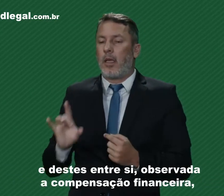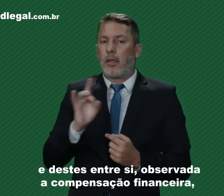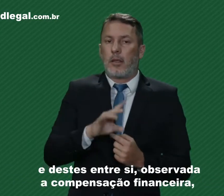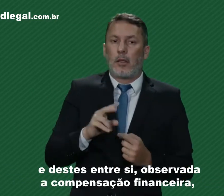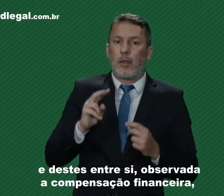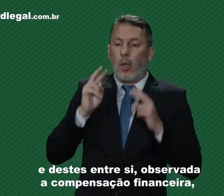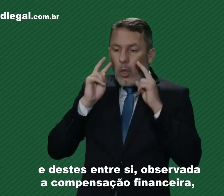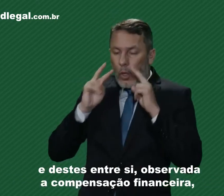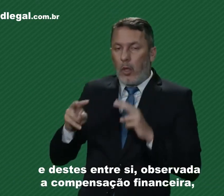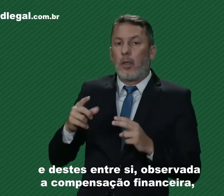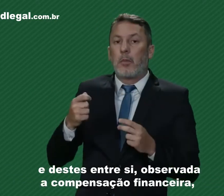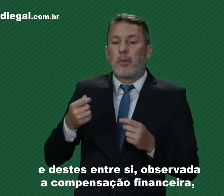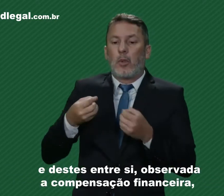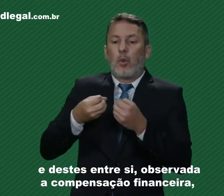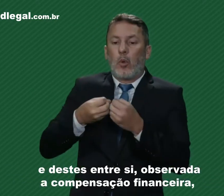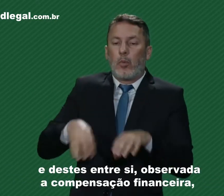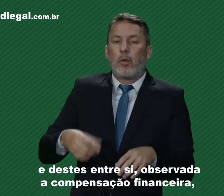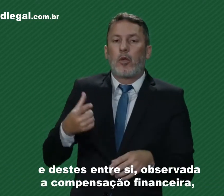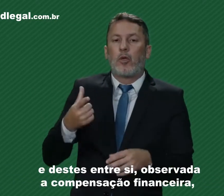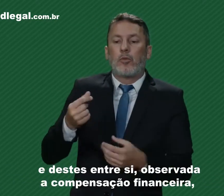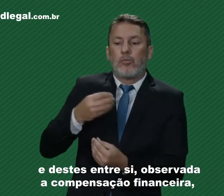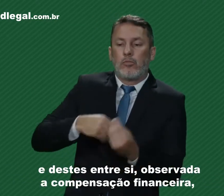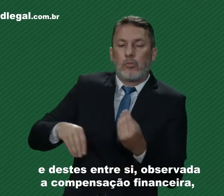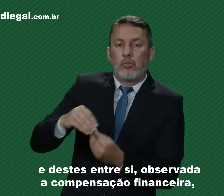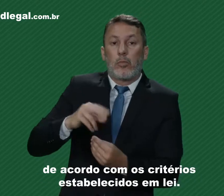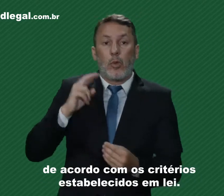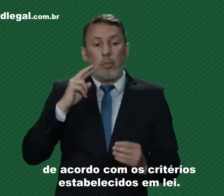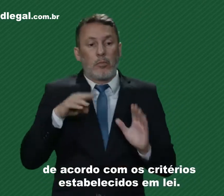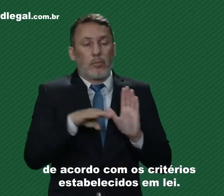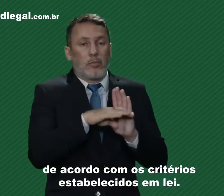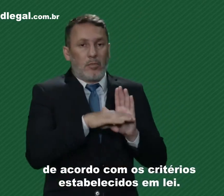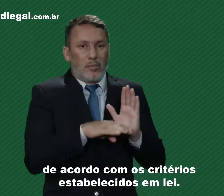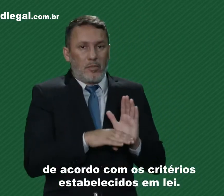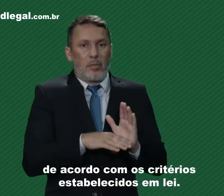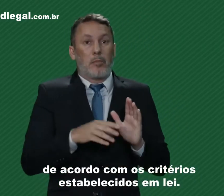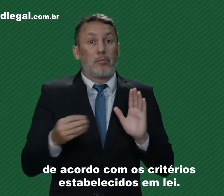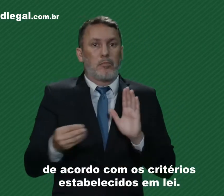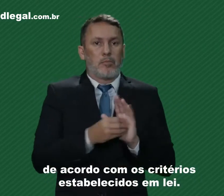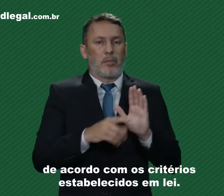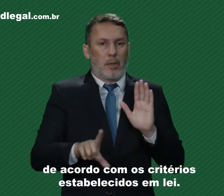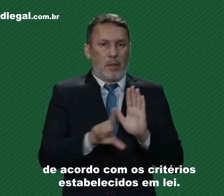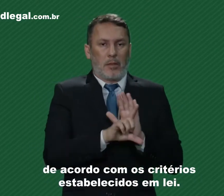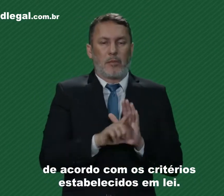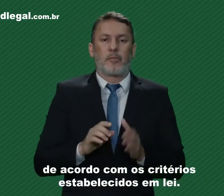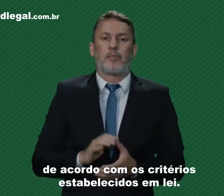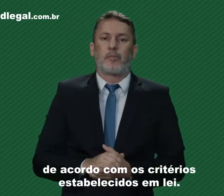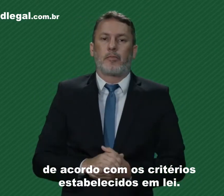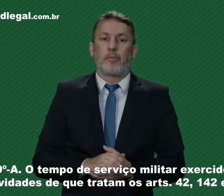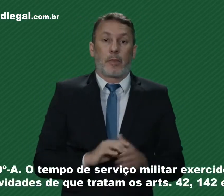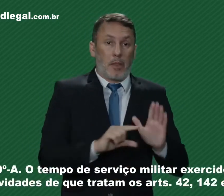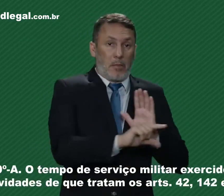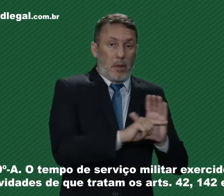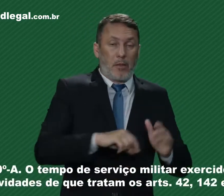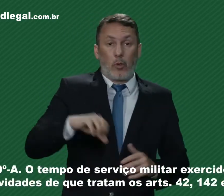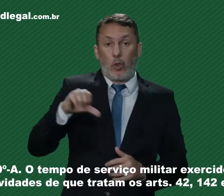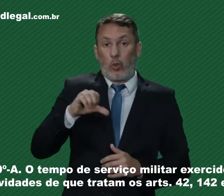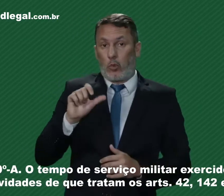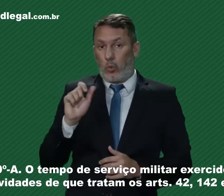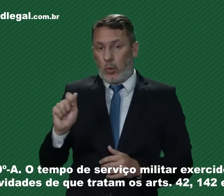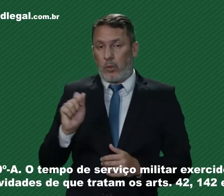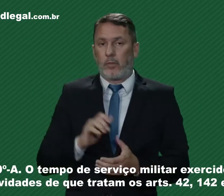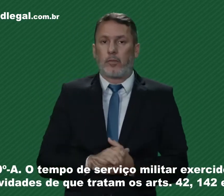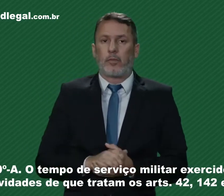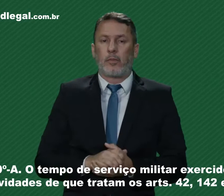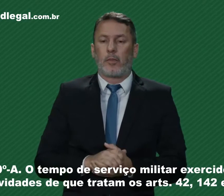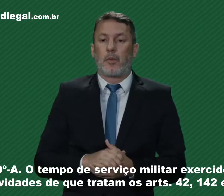entre si, observada a compensação financeira de acordo com os critérios estabelecidos em lei. Parágrafo